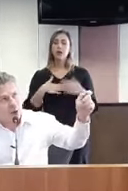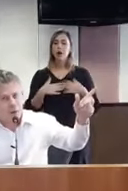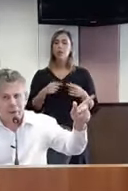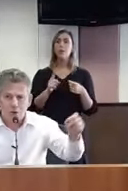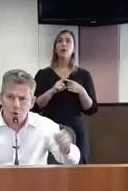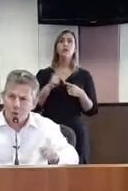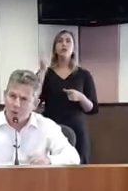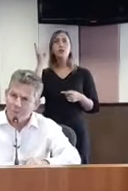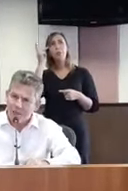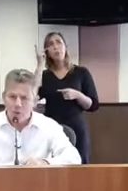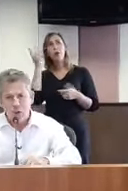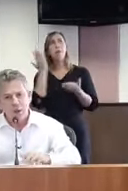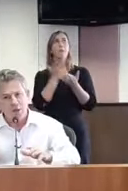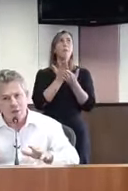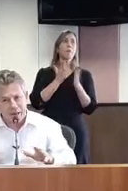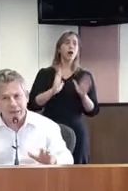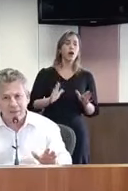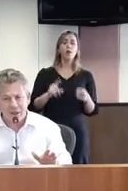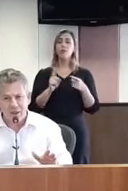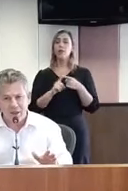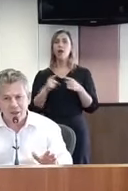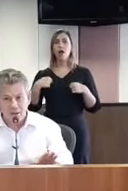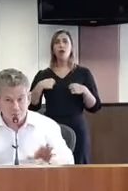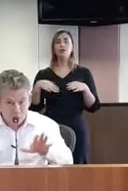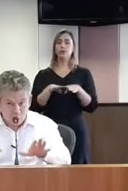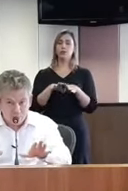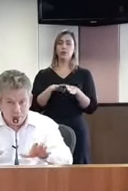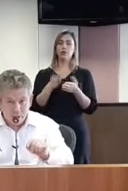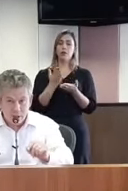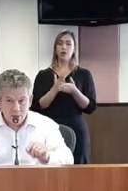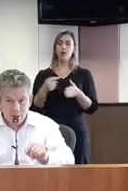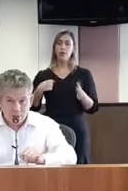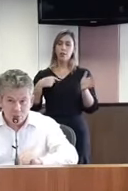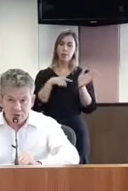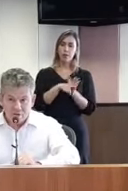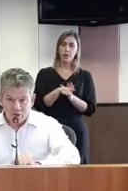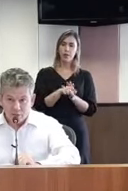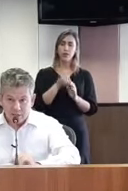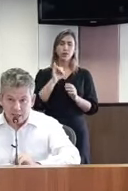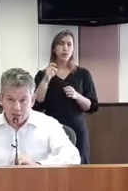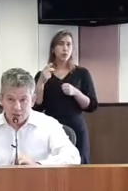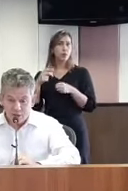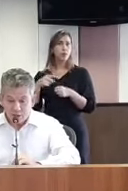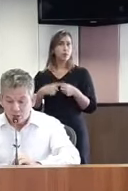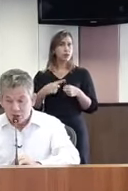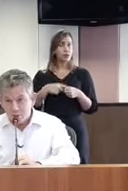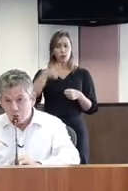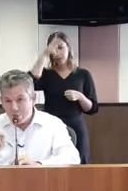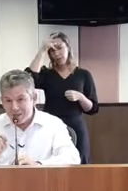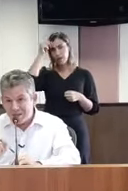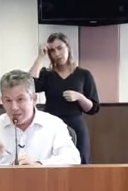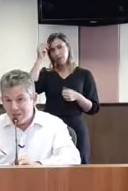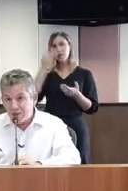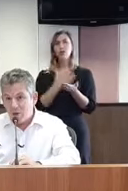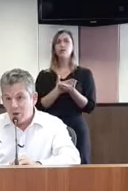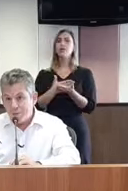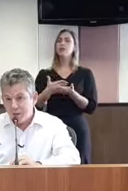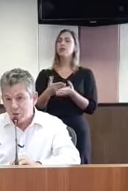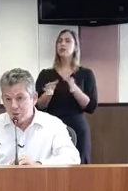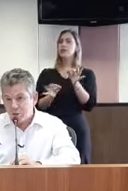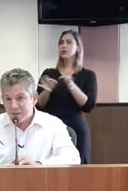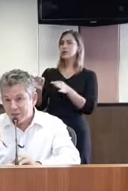São Paulo parou, porque alguém parou, eu vou parar também. Eu pergunto, se um prefeito de uma cidade, nós estamos começando